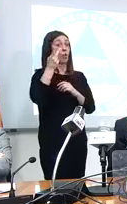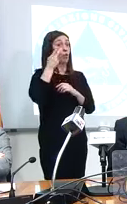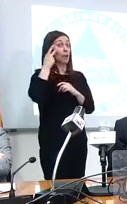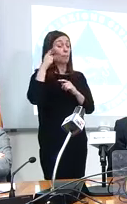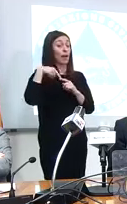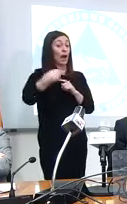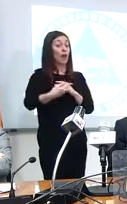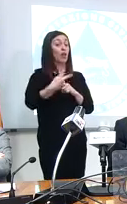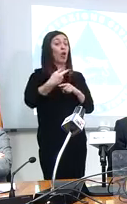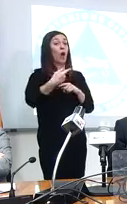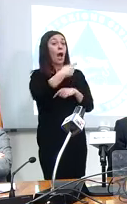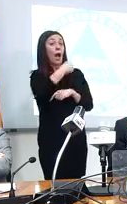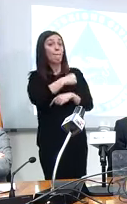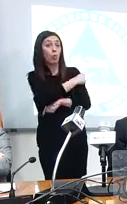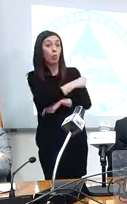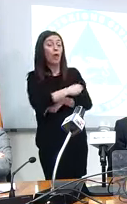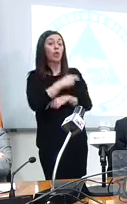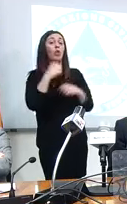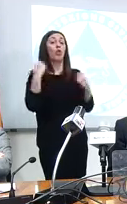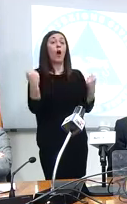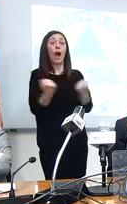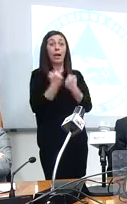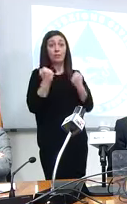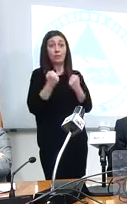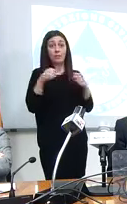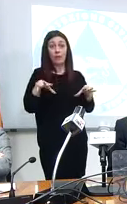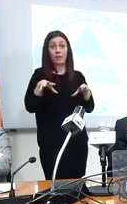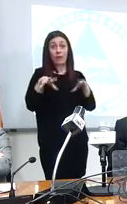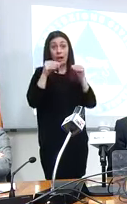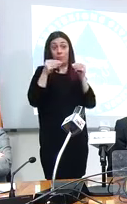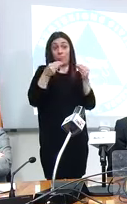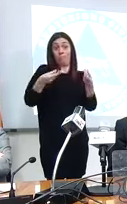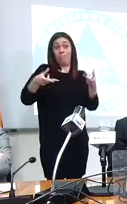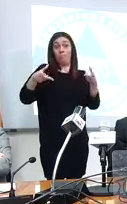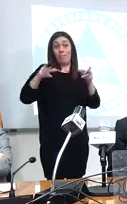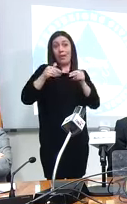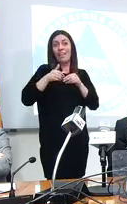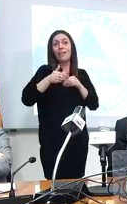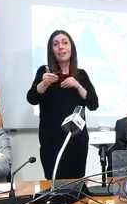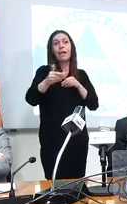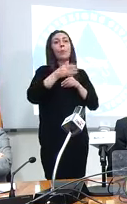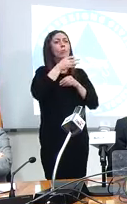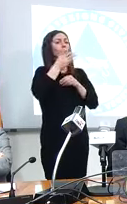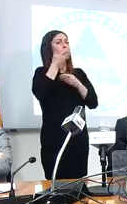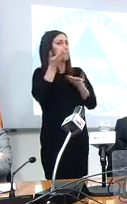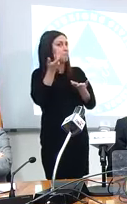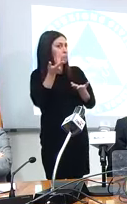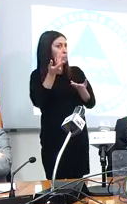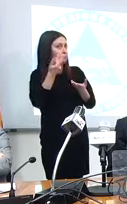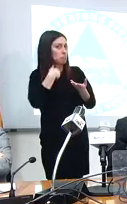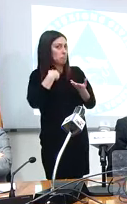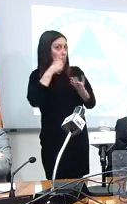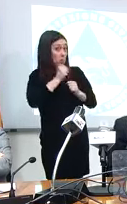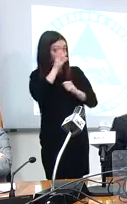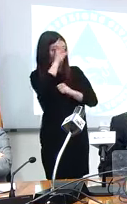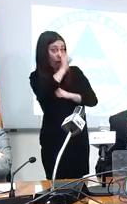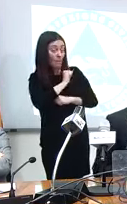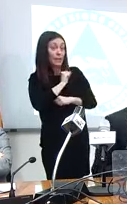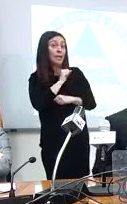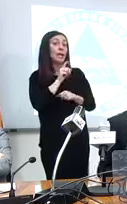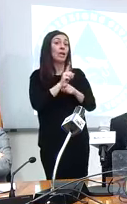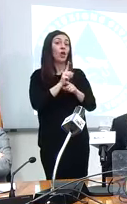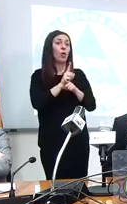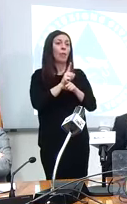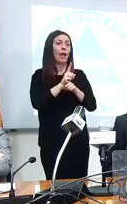negli ambulatori lascia intendere che la fase di emergenza è più dura, probabilmente superata. Cioè, lei predica prudenza, però